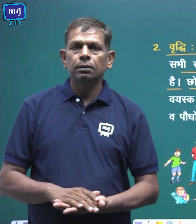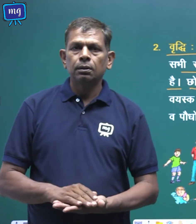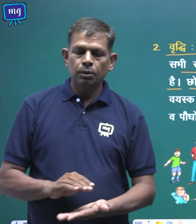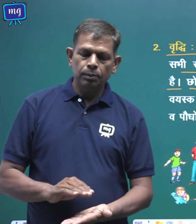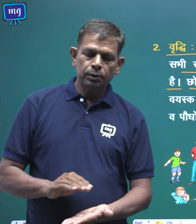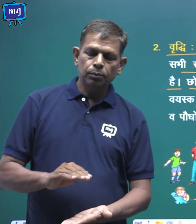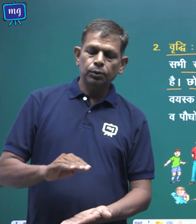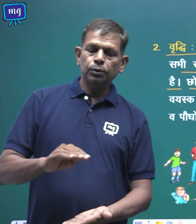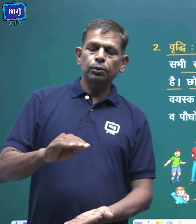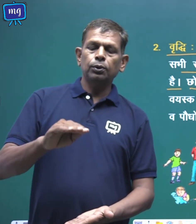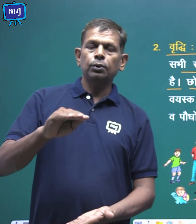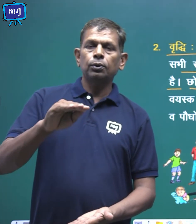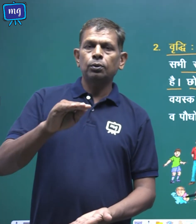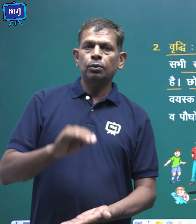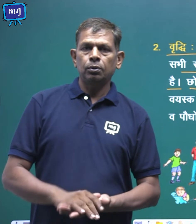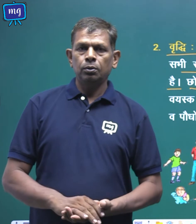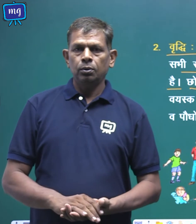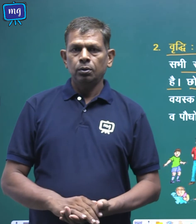वृद्धि करके